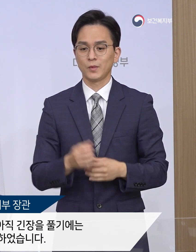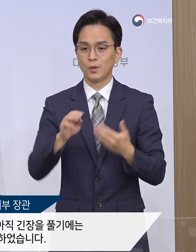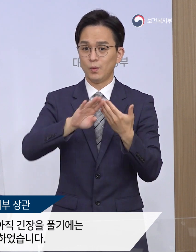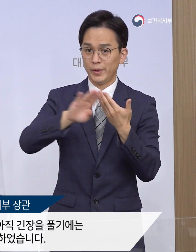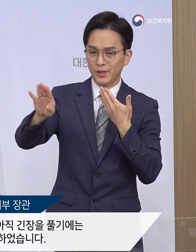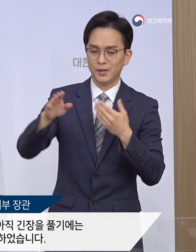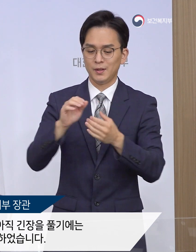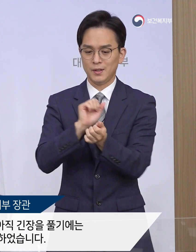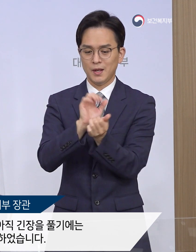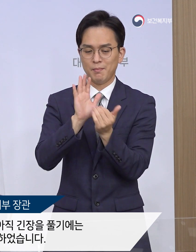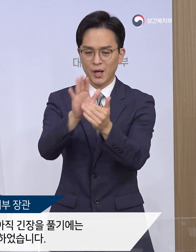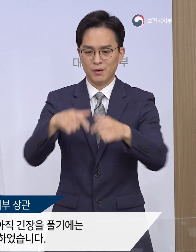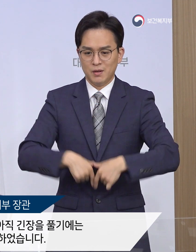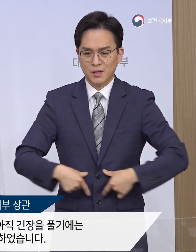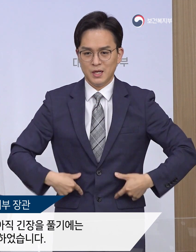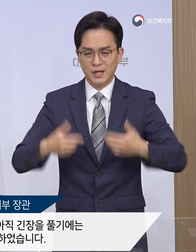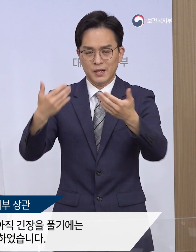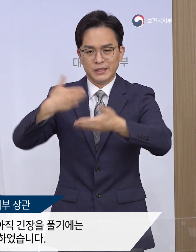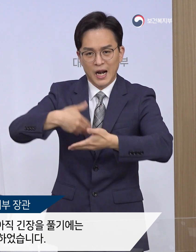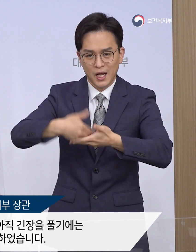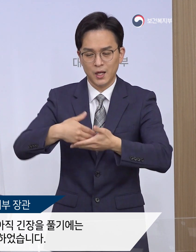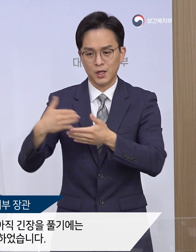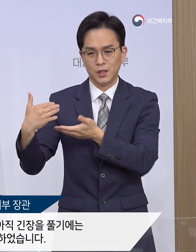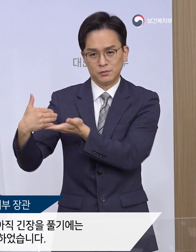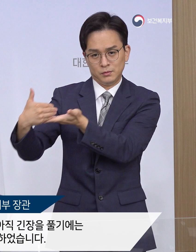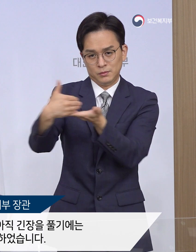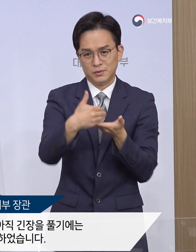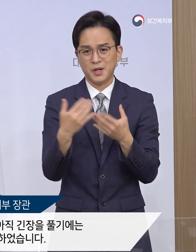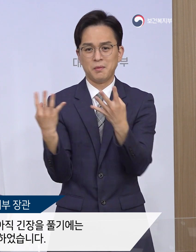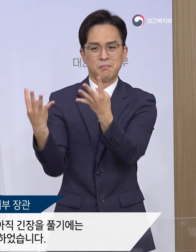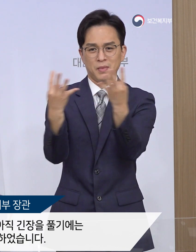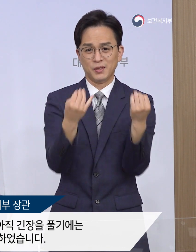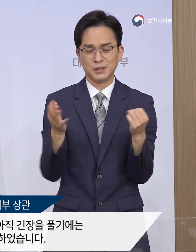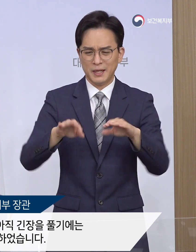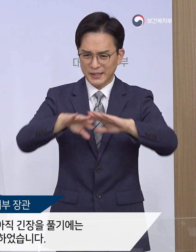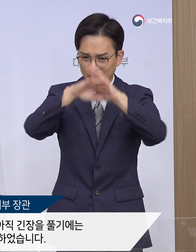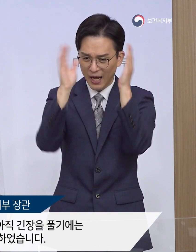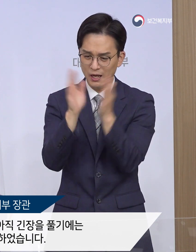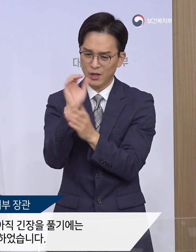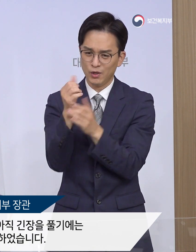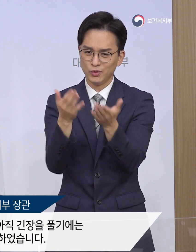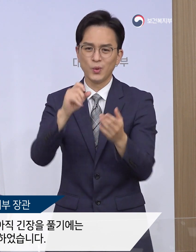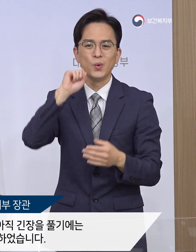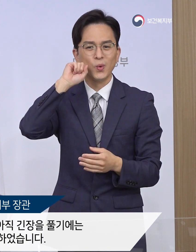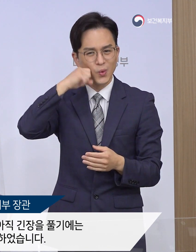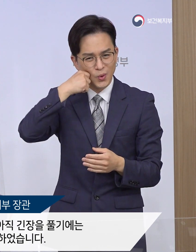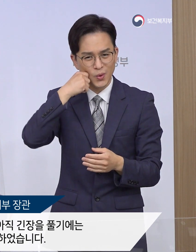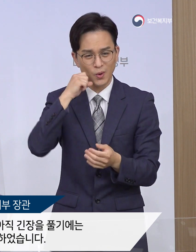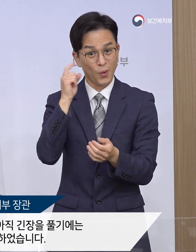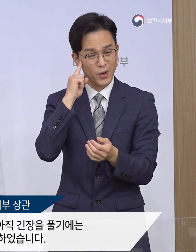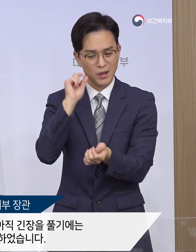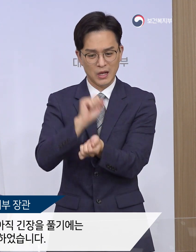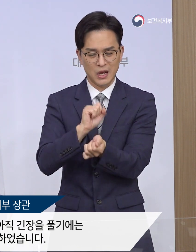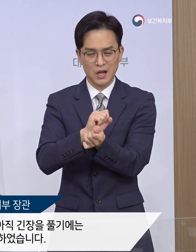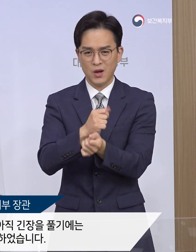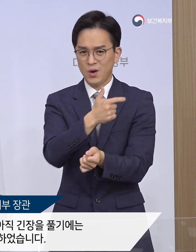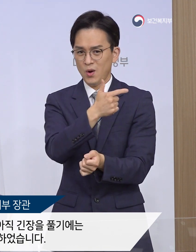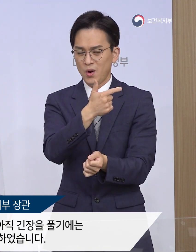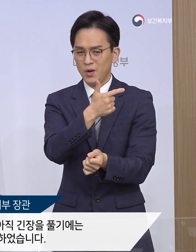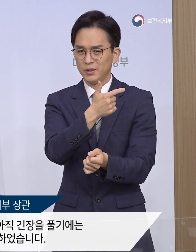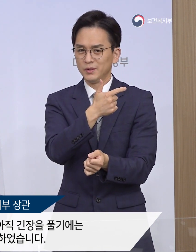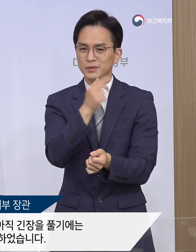방역 완화의 요구가 있었으나 아직 긴장을 풀기에는 위험한 상황이기에 근본 조정에는